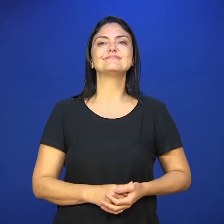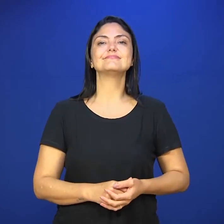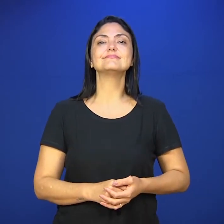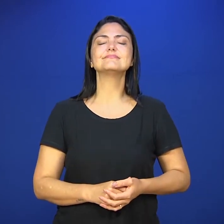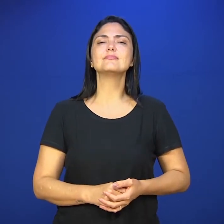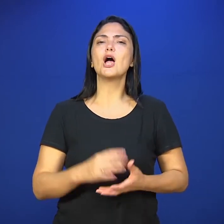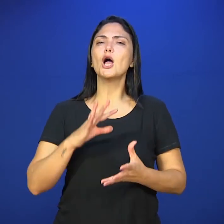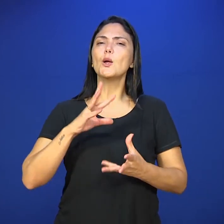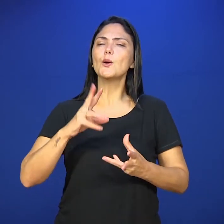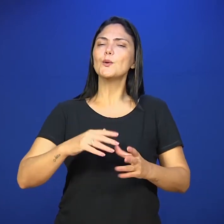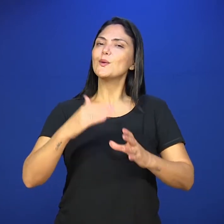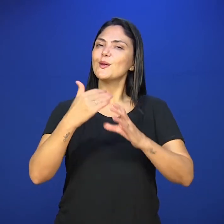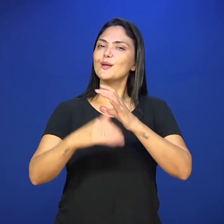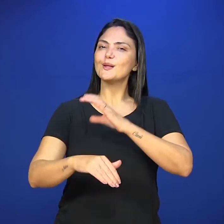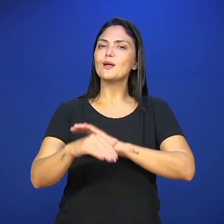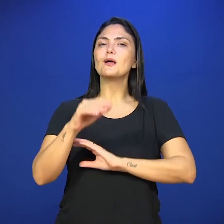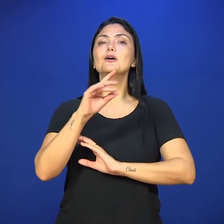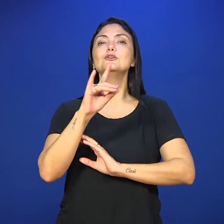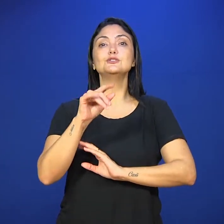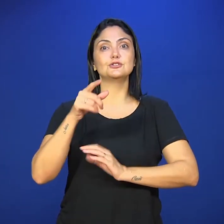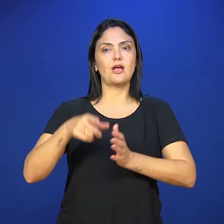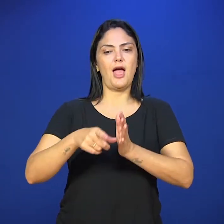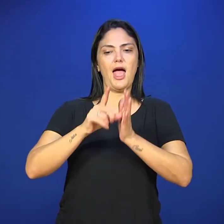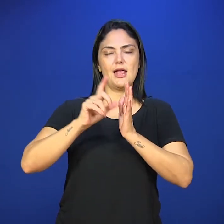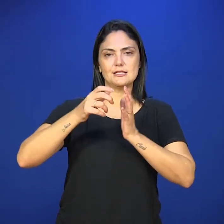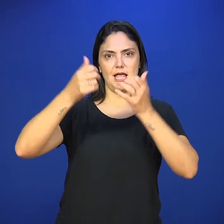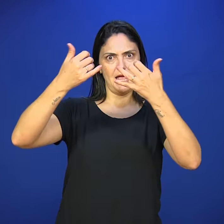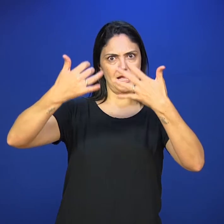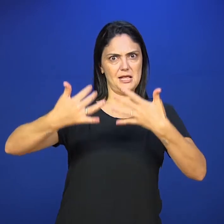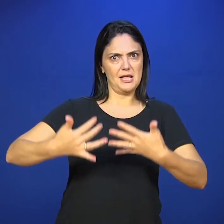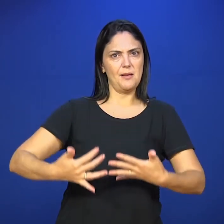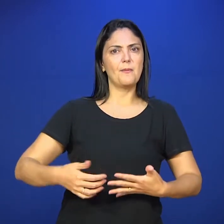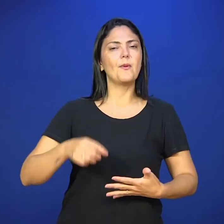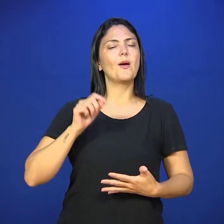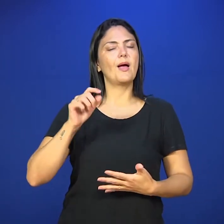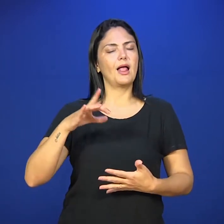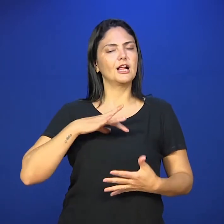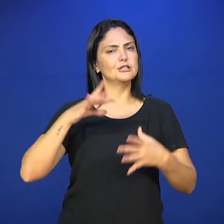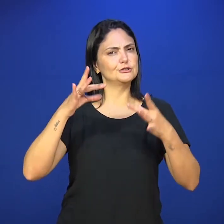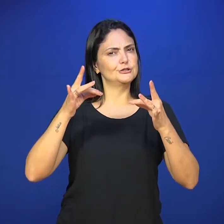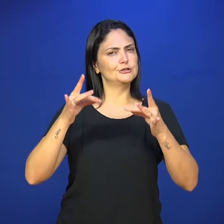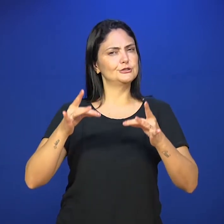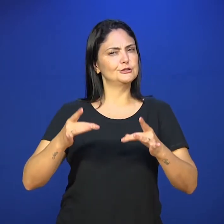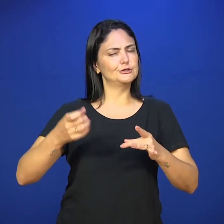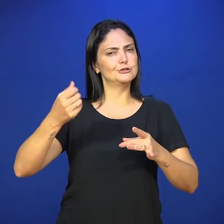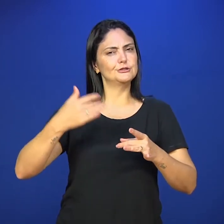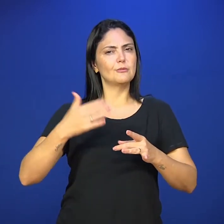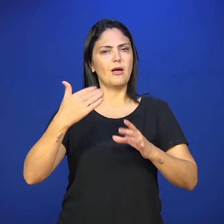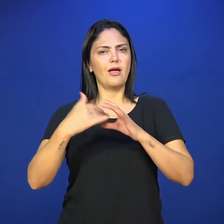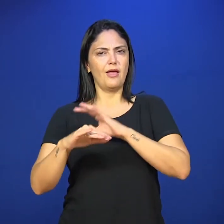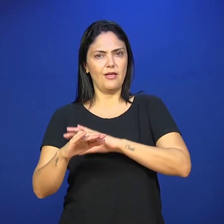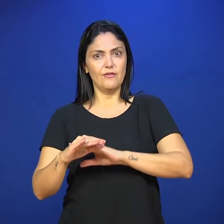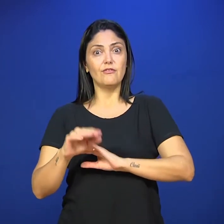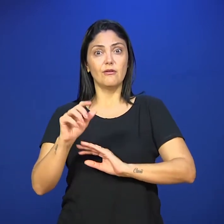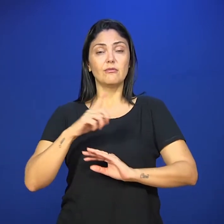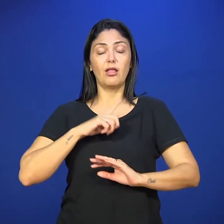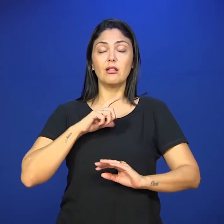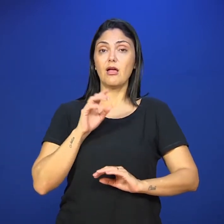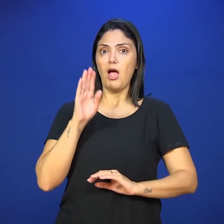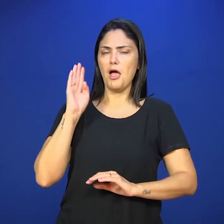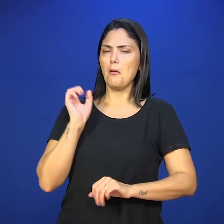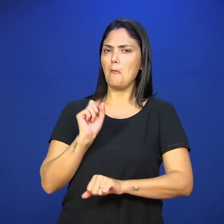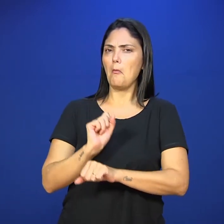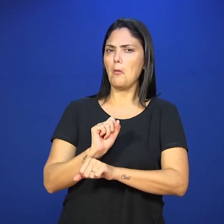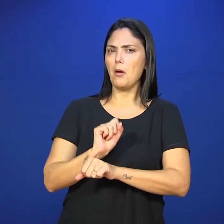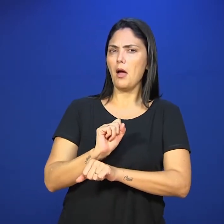Os arquivos deverão ser postados conforme descrição e indicação constante no formulário e, após, deverá o candidato